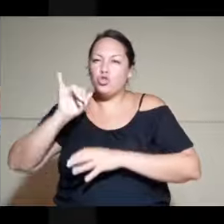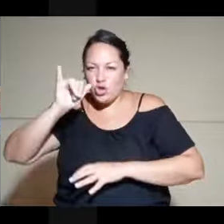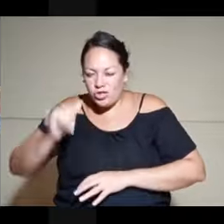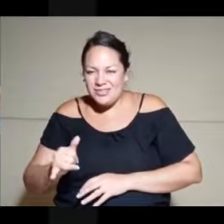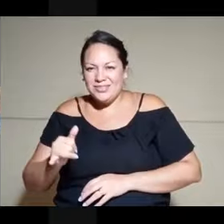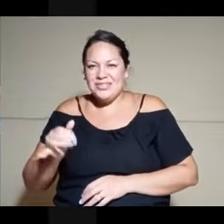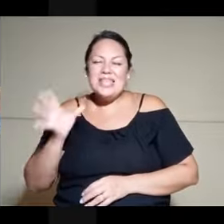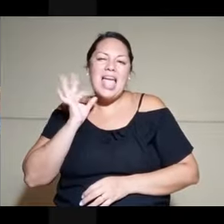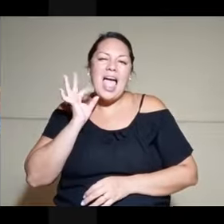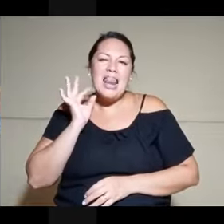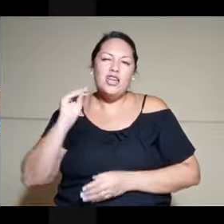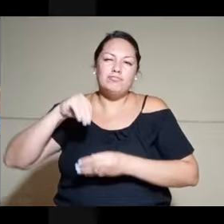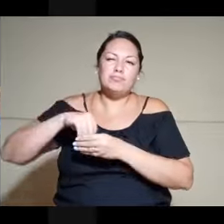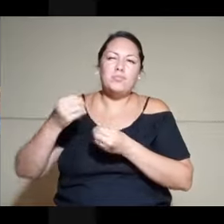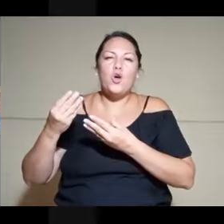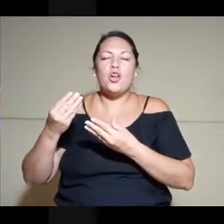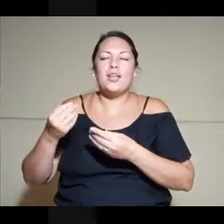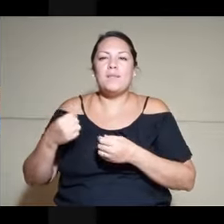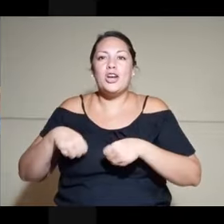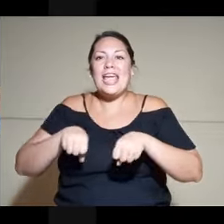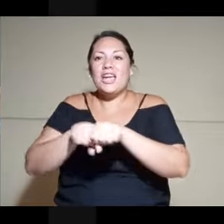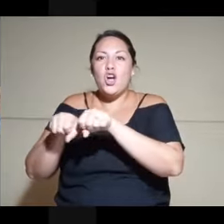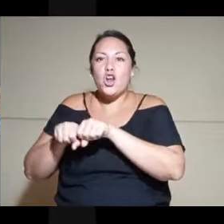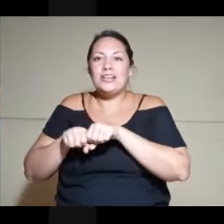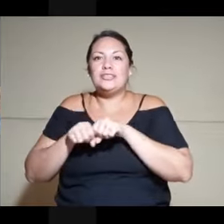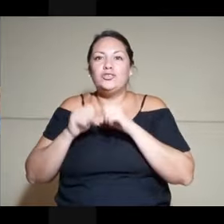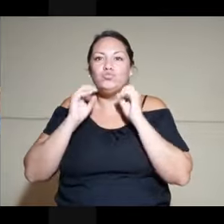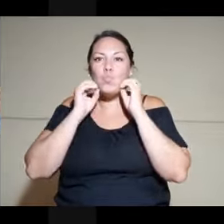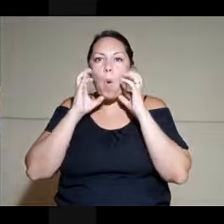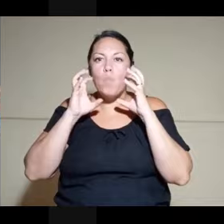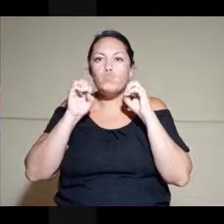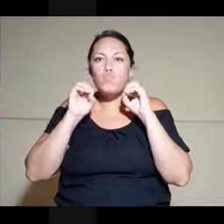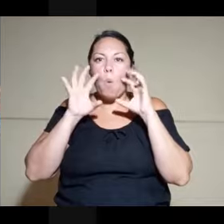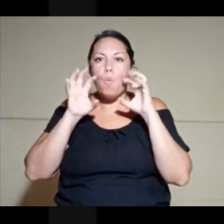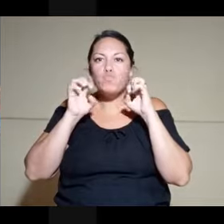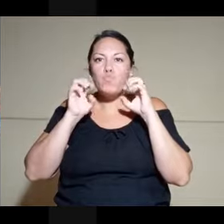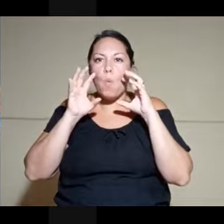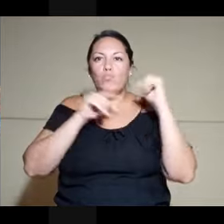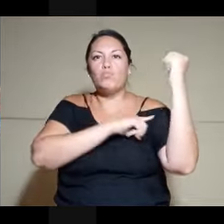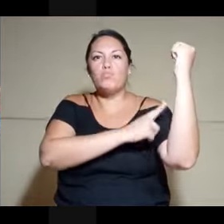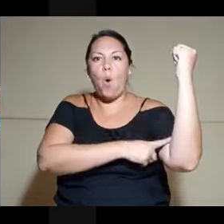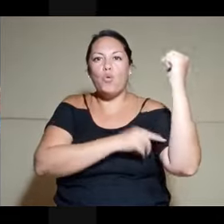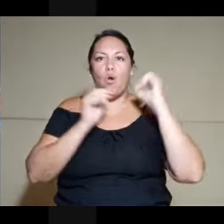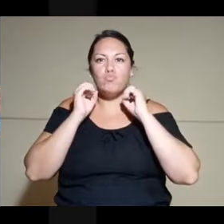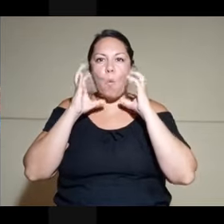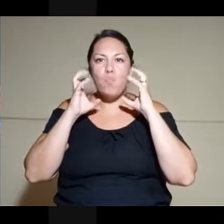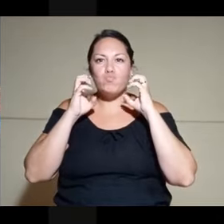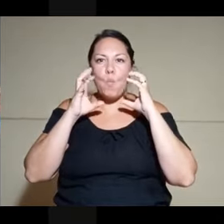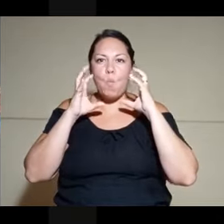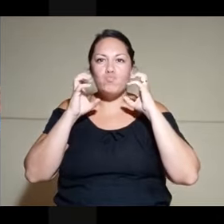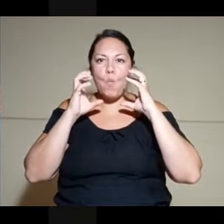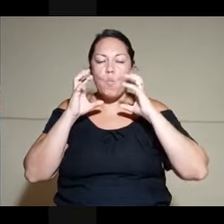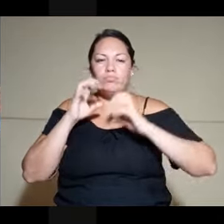fibras sensitivas. Tiene un poco de fibras motoras, sí, y las fibras motoras lo que hacen es inervar